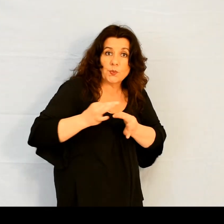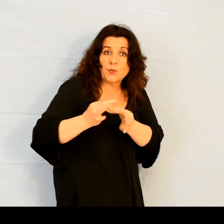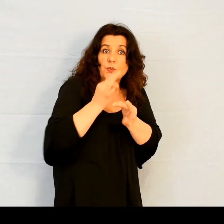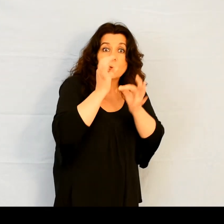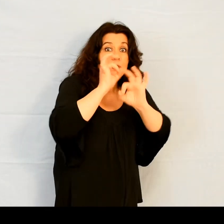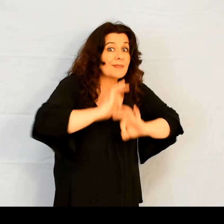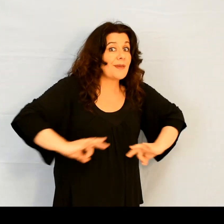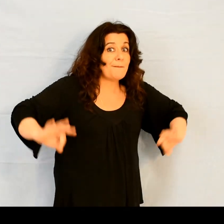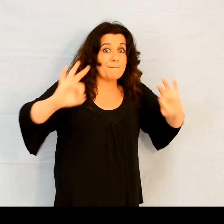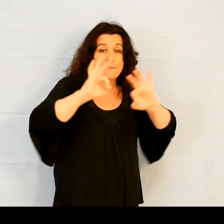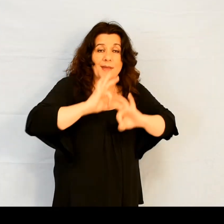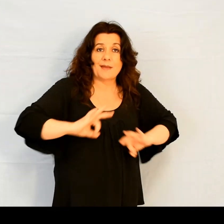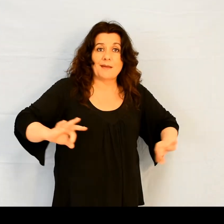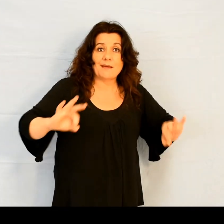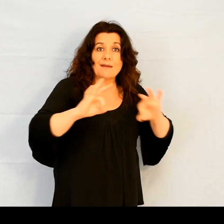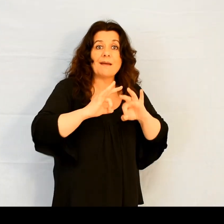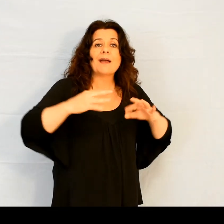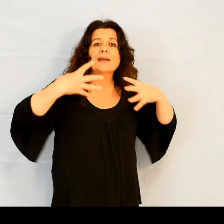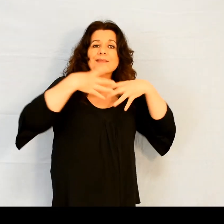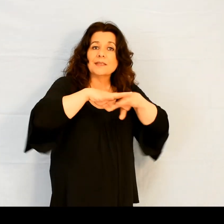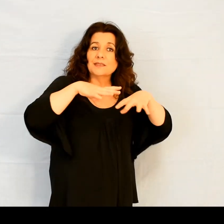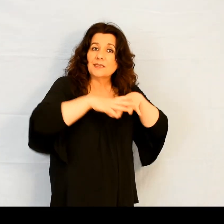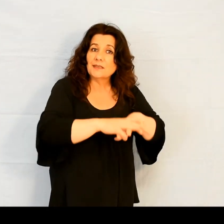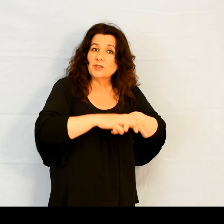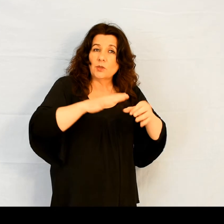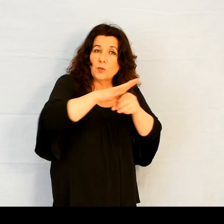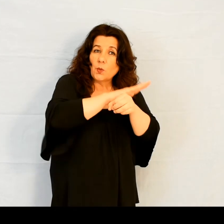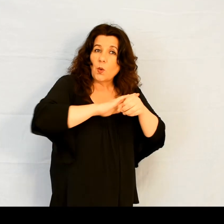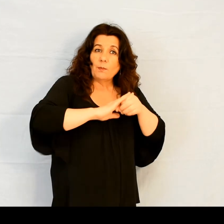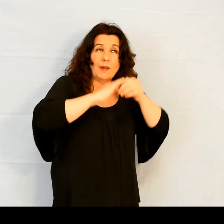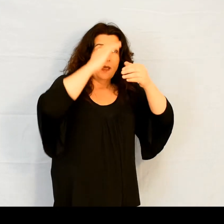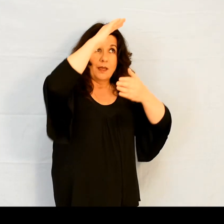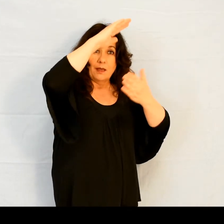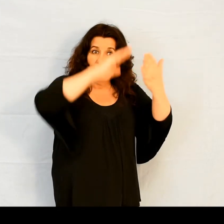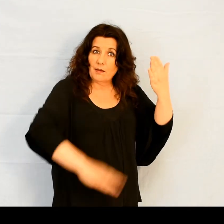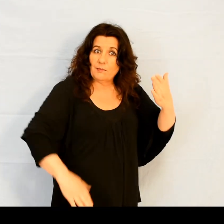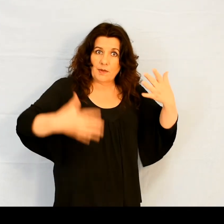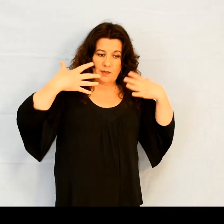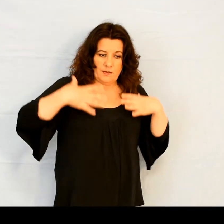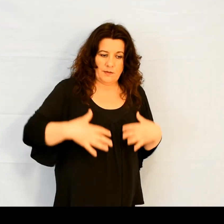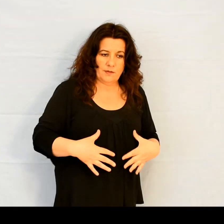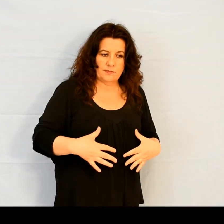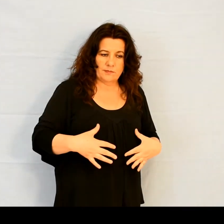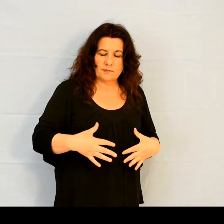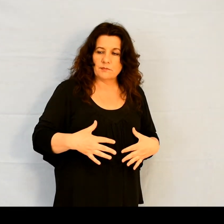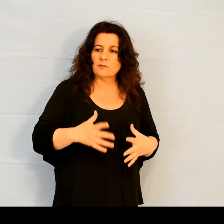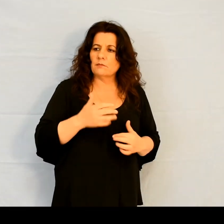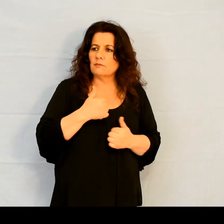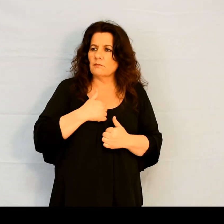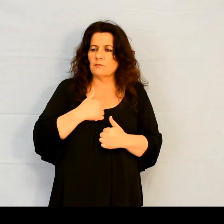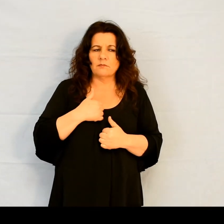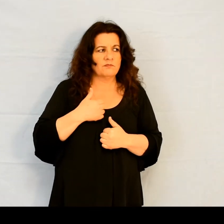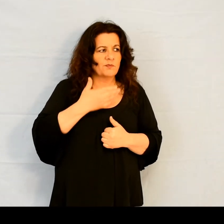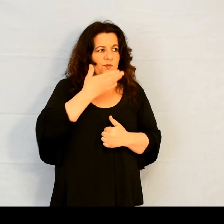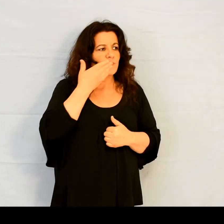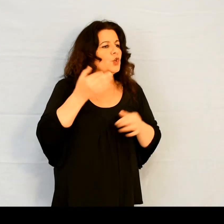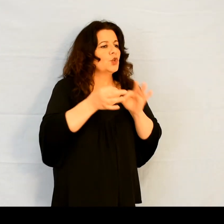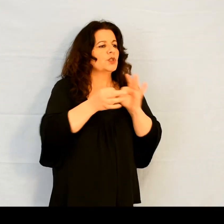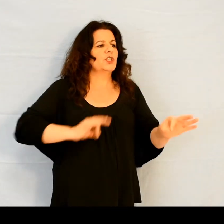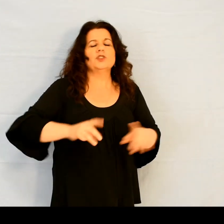bas. Alors ils se dirent entre eux, « Ne la déchirons pas, désignons par